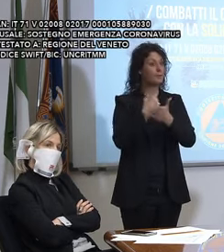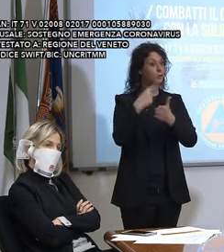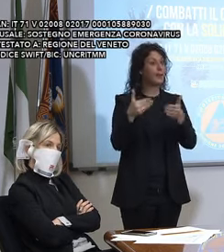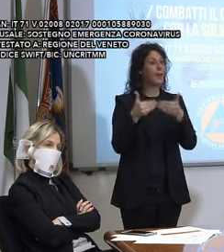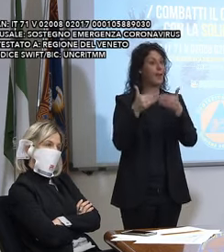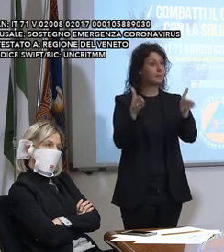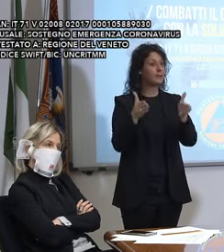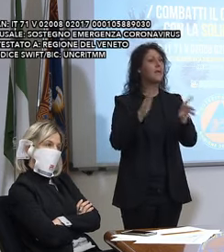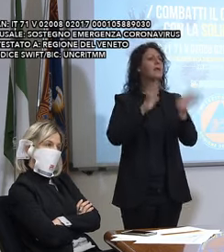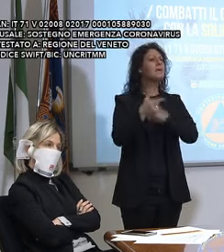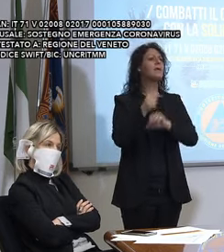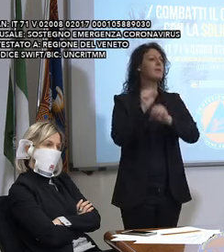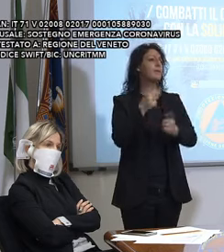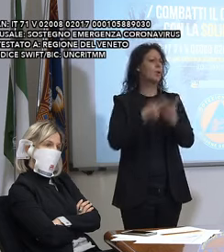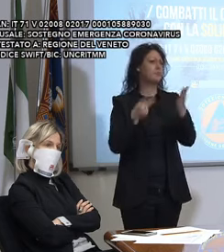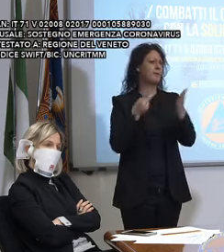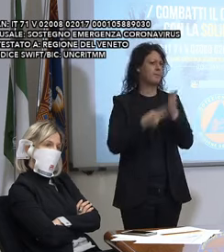Altro?